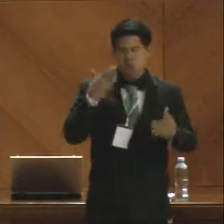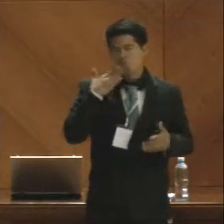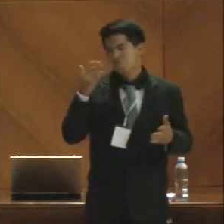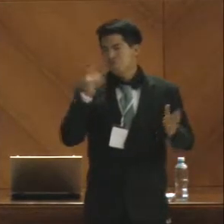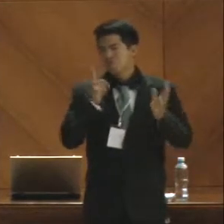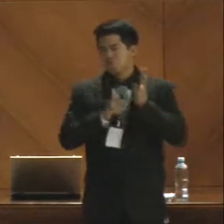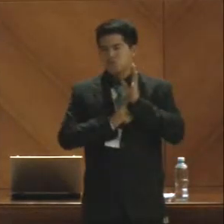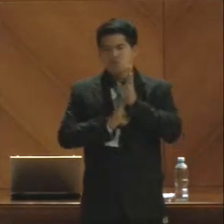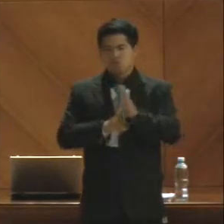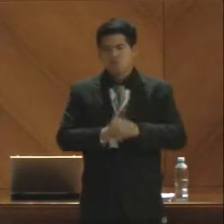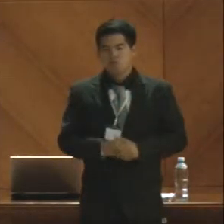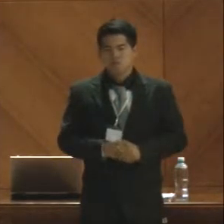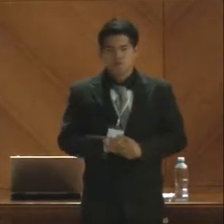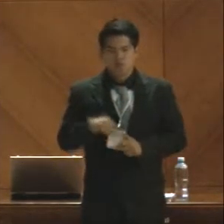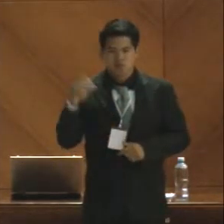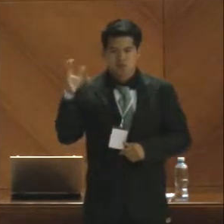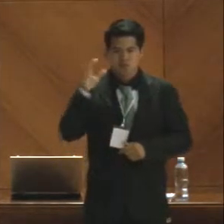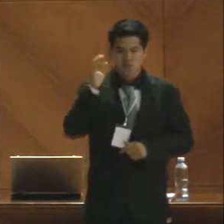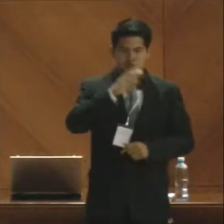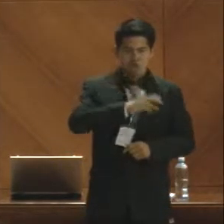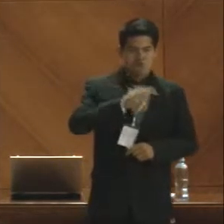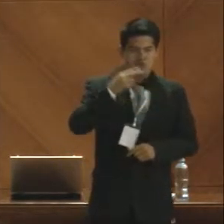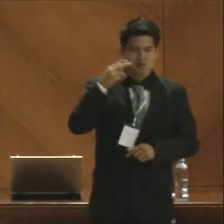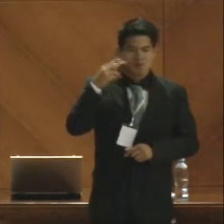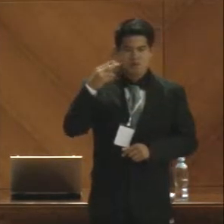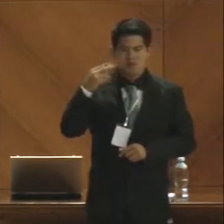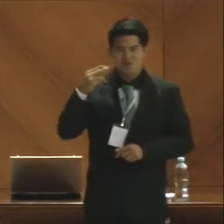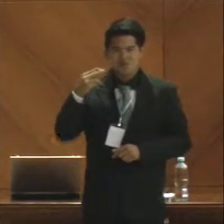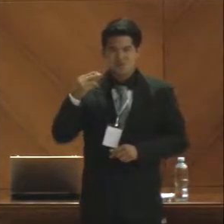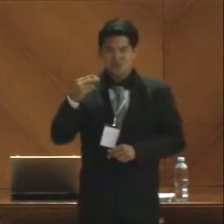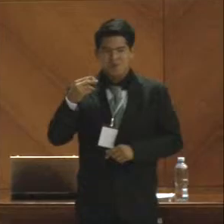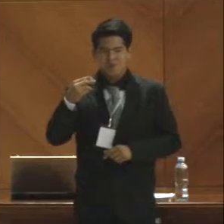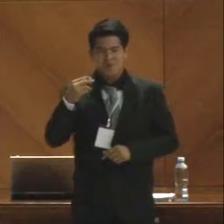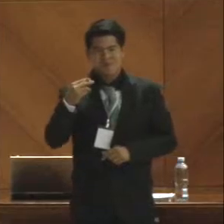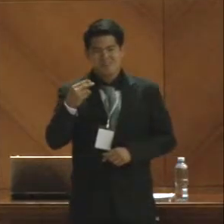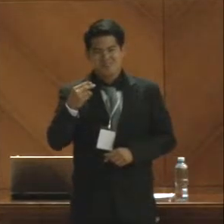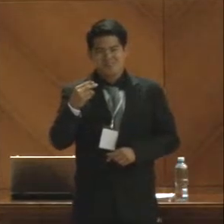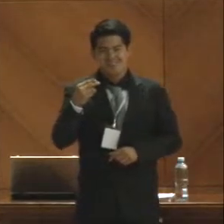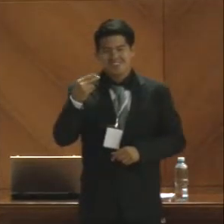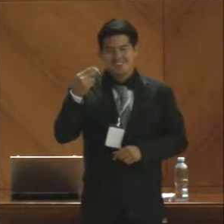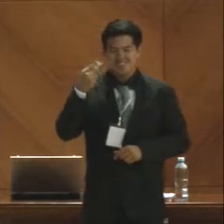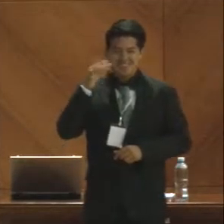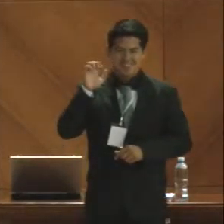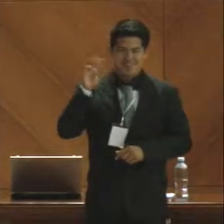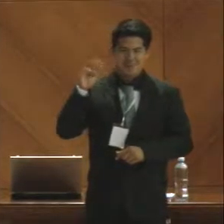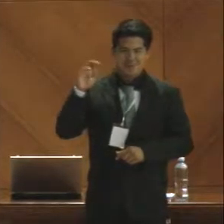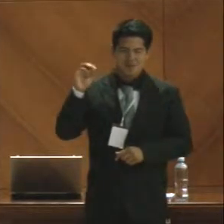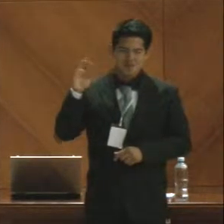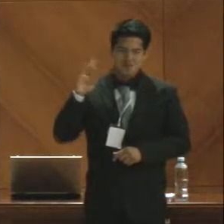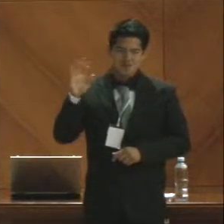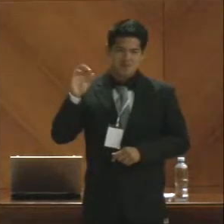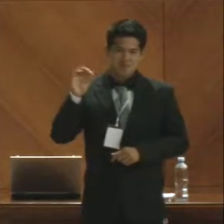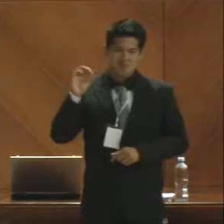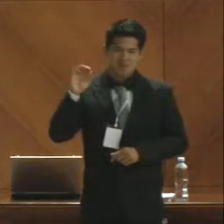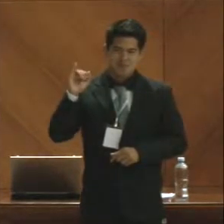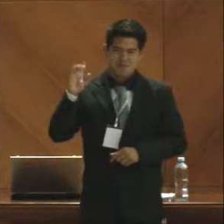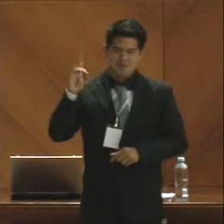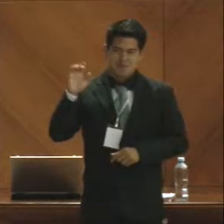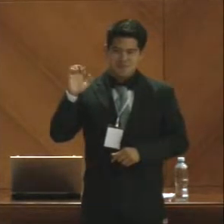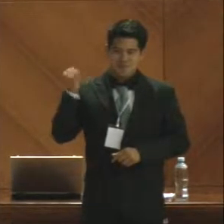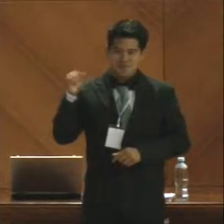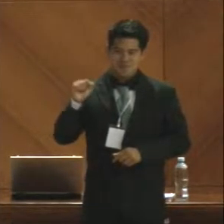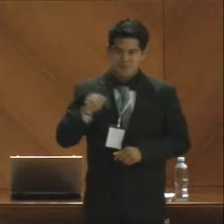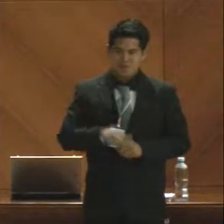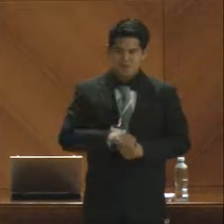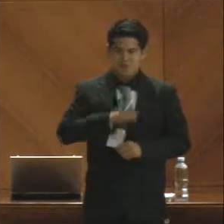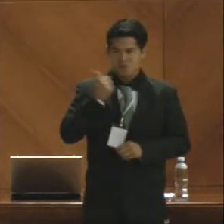les mandaron a investigar sobre los hemorroides, estudian medicina, ¿no? Hacen la búsqueda de los hemorroides y luego yo que se van a la página del